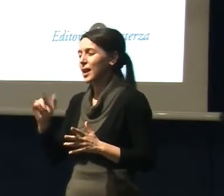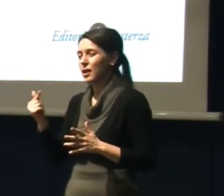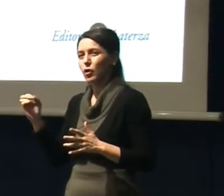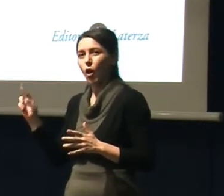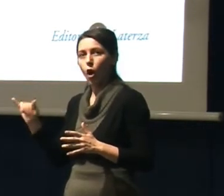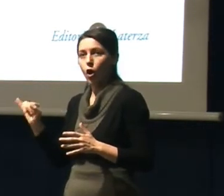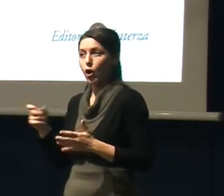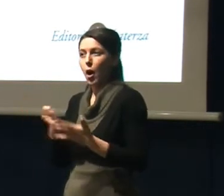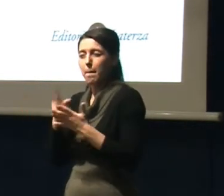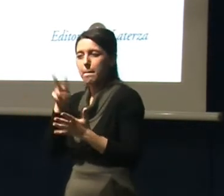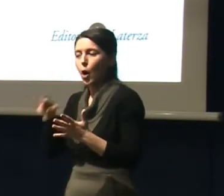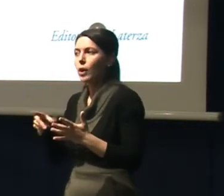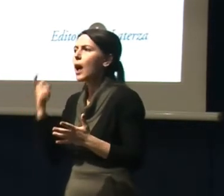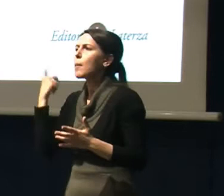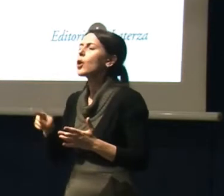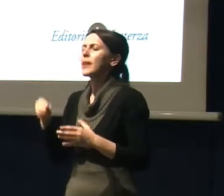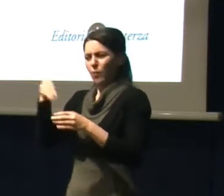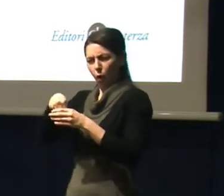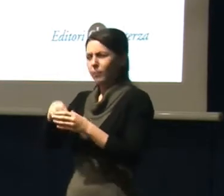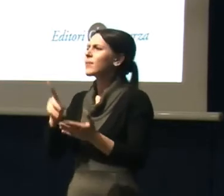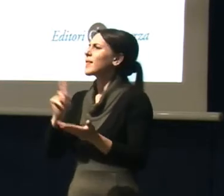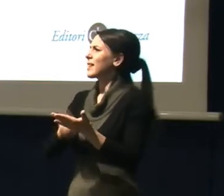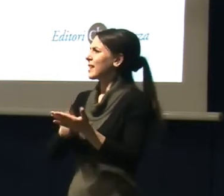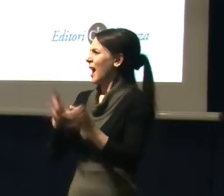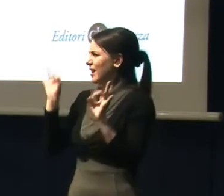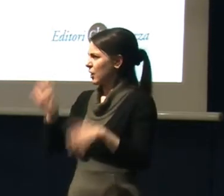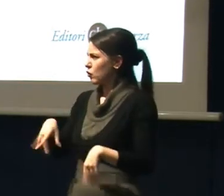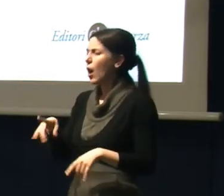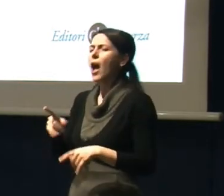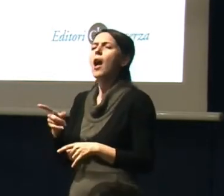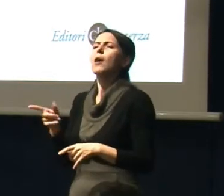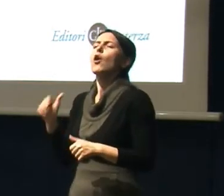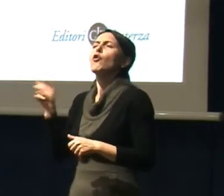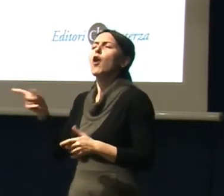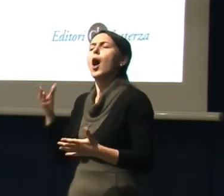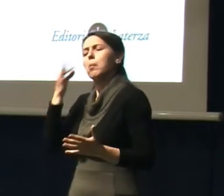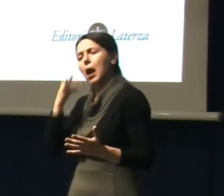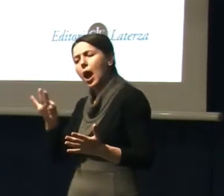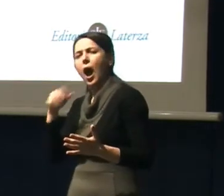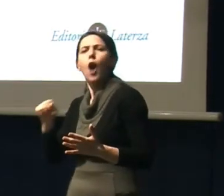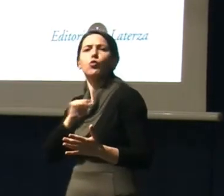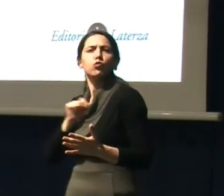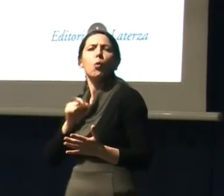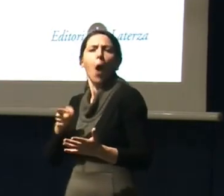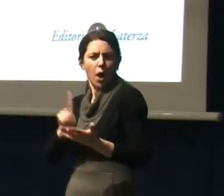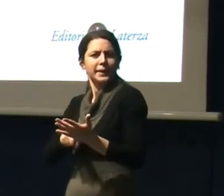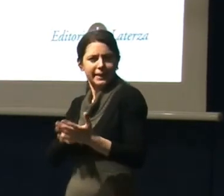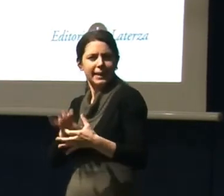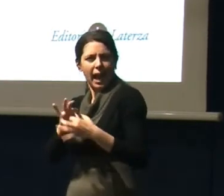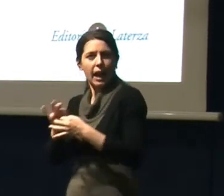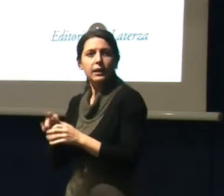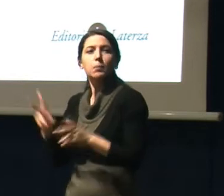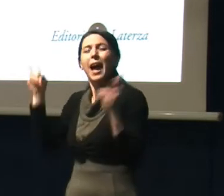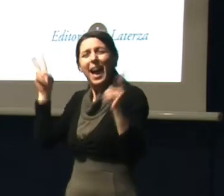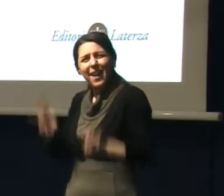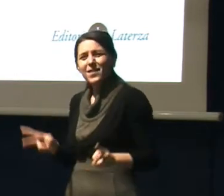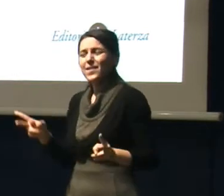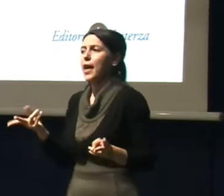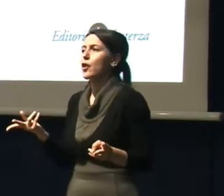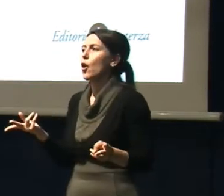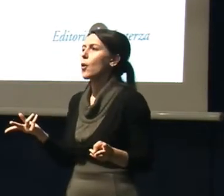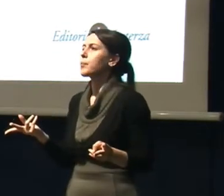che cosa fa ci mette giù dei dati e fa finta di parlare dei dati in realtà quello che ci pone